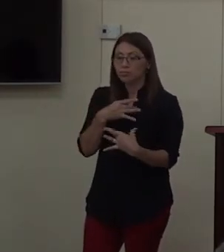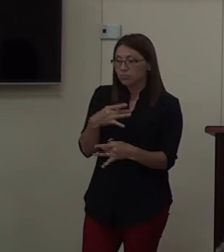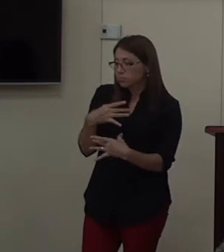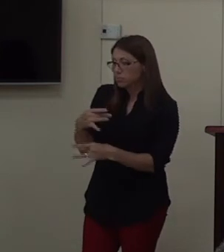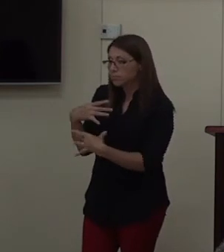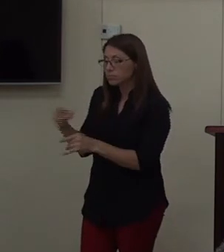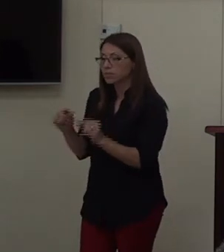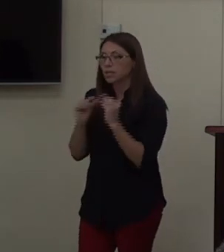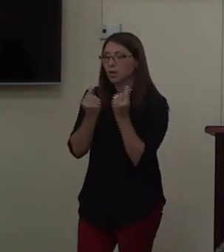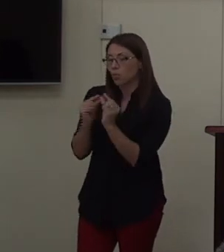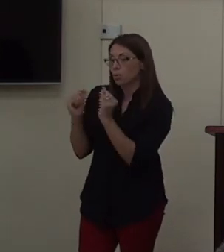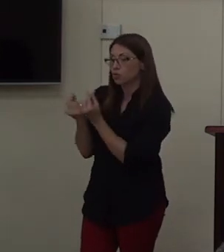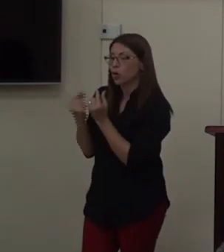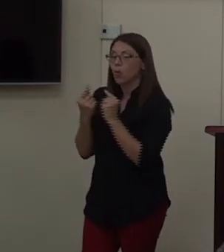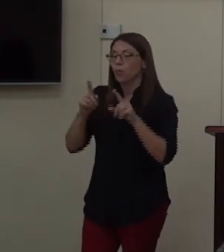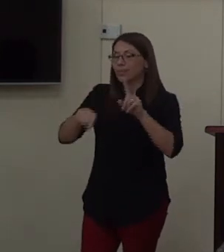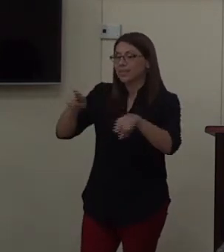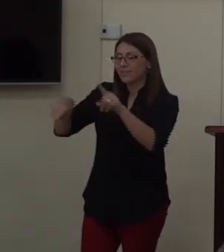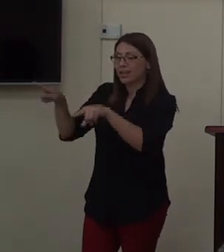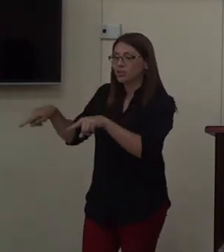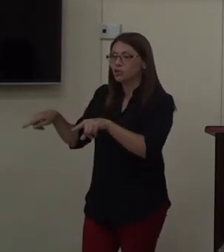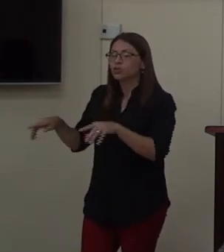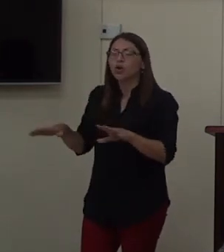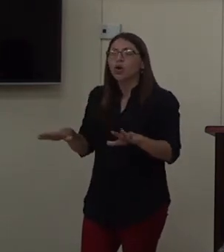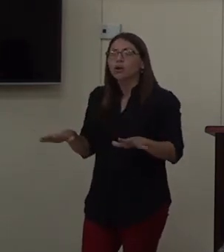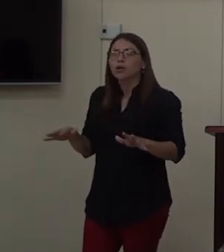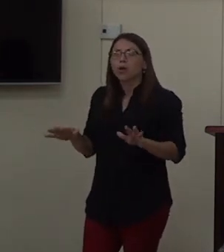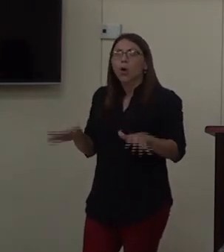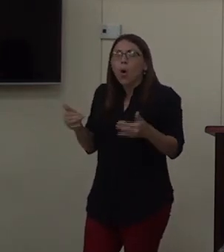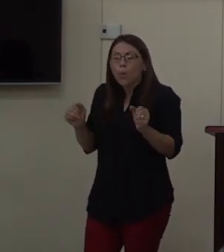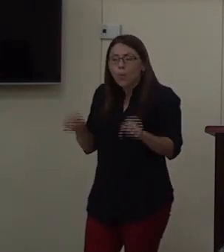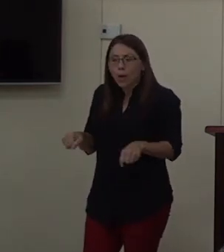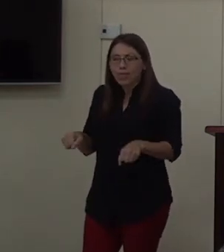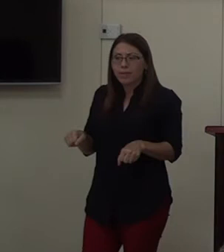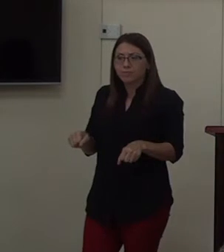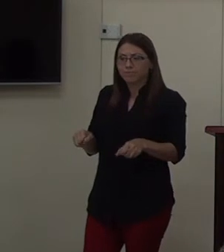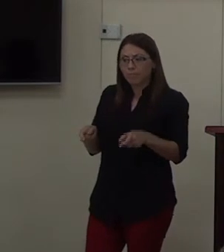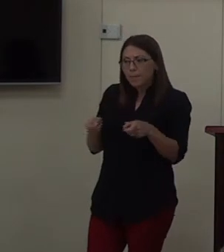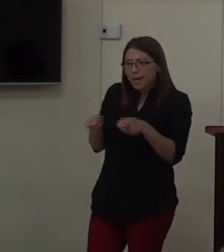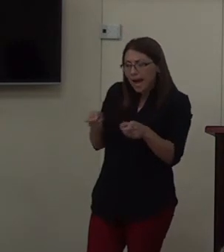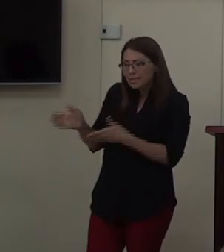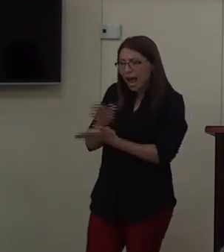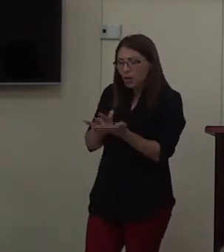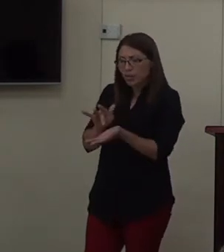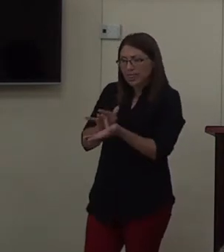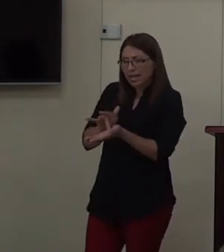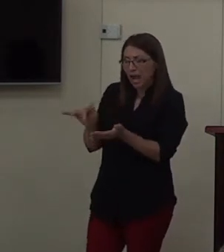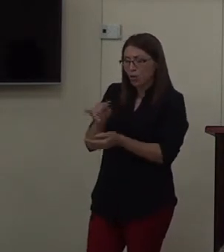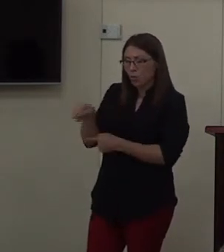ser diversos, ¿cómo se puede manejar algo, digamos, tan delicado como es?